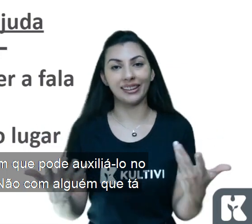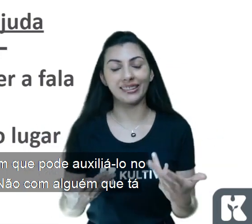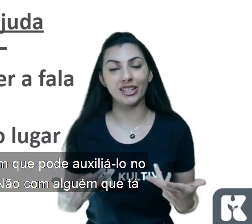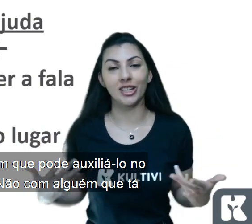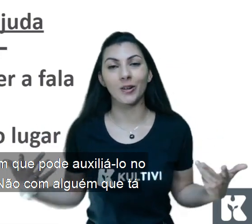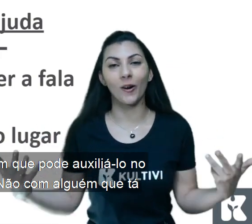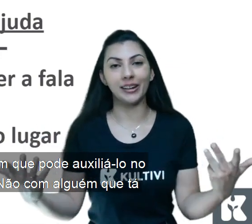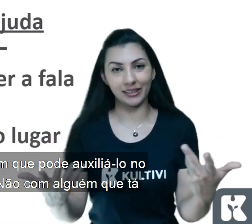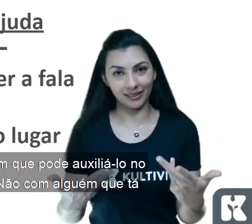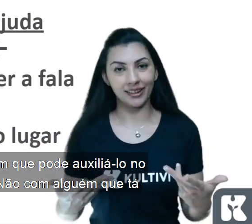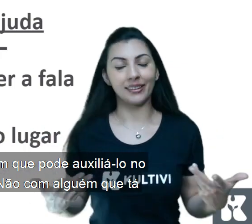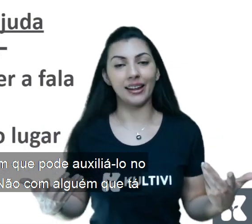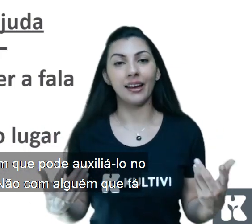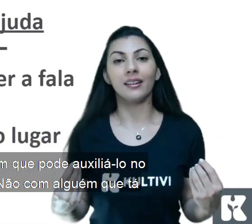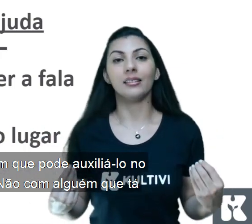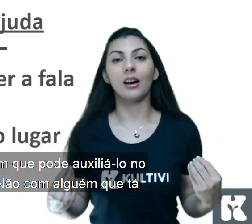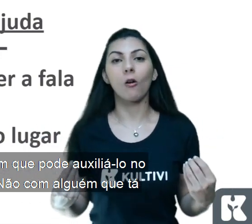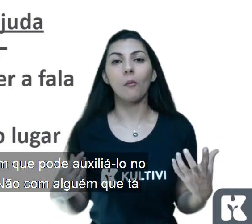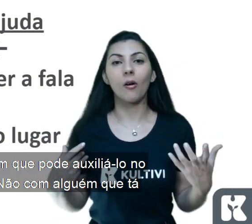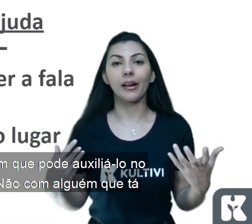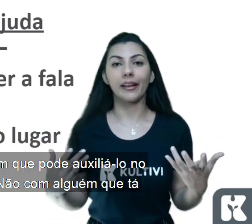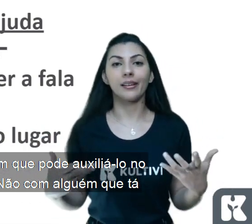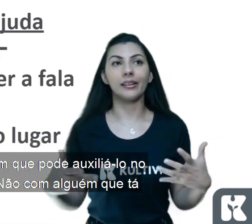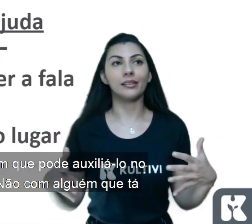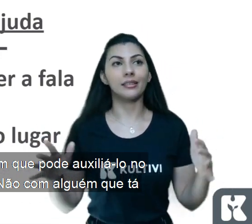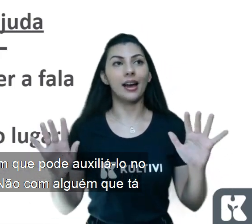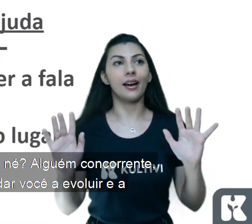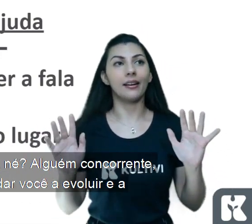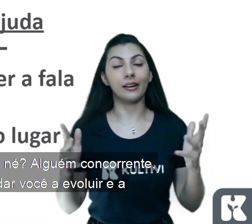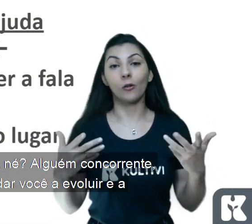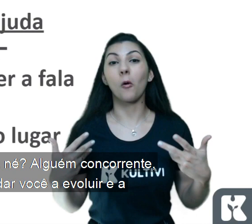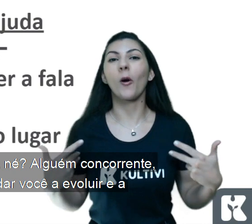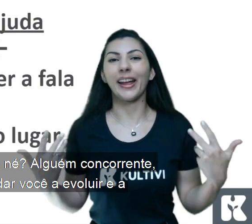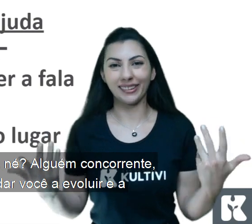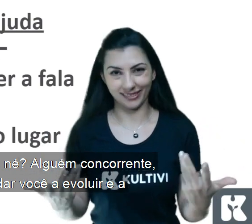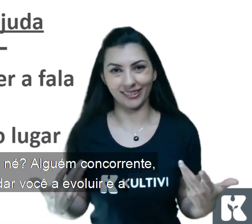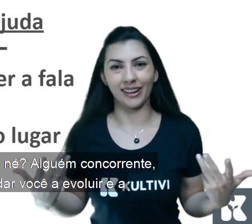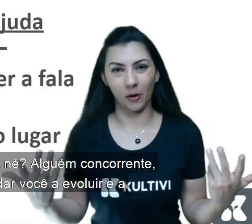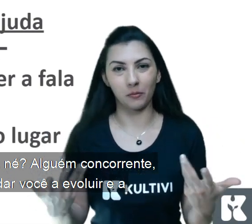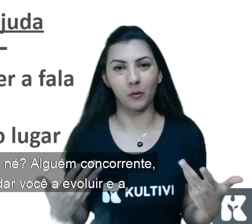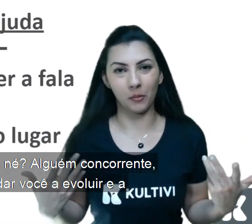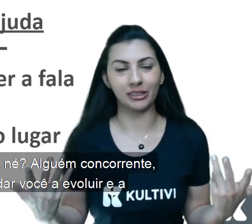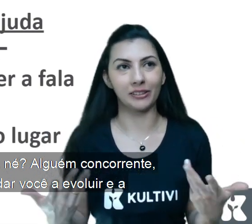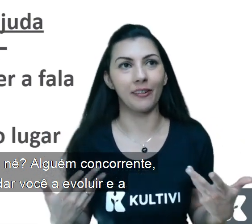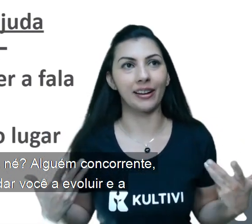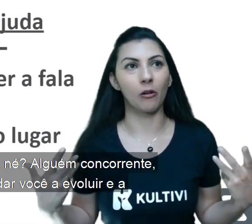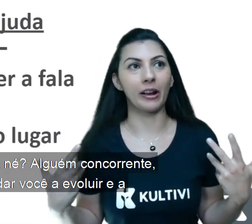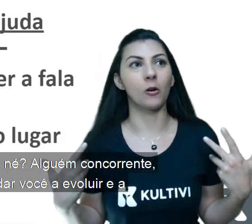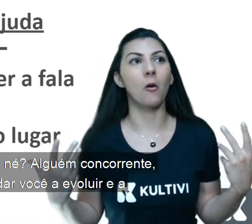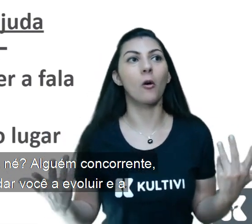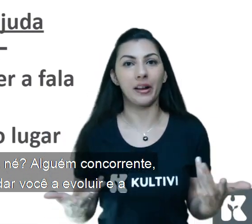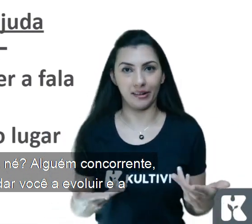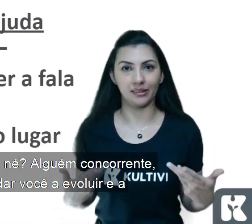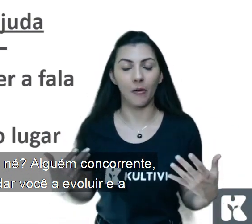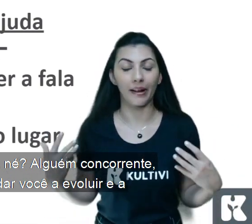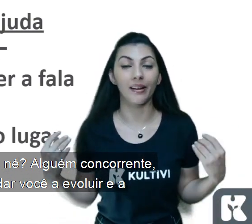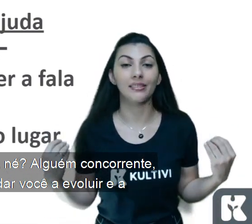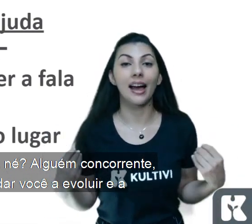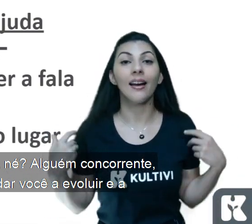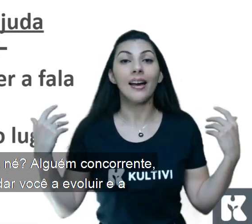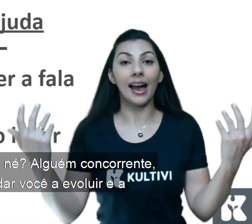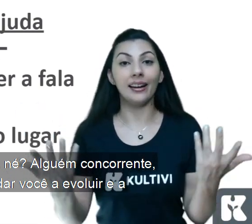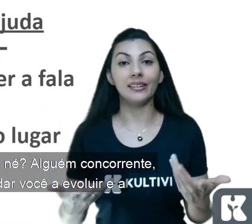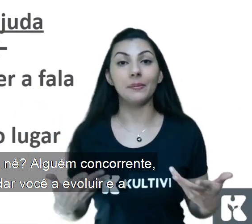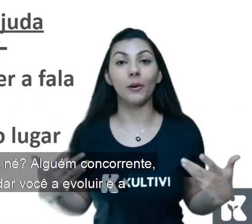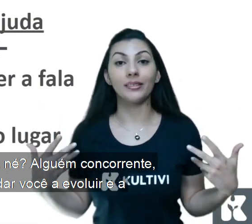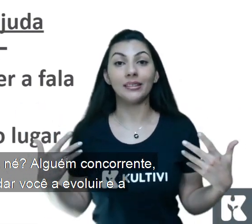caminhada, na trajetória, né? Não como alguém que está concorrente, né? Como a gente fala, né? Alguém concorrente. É alguém que